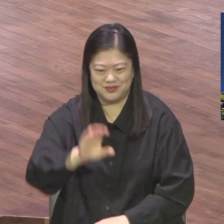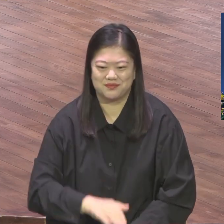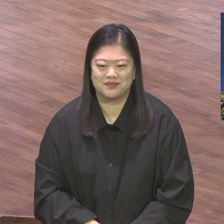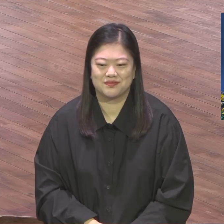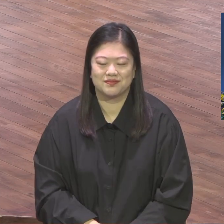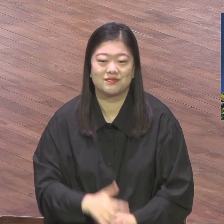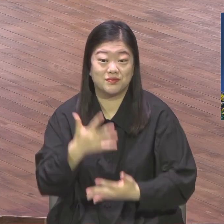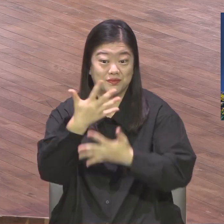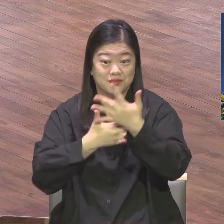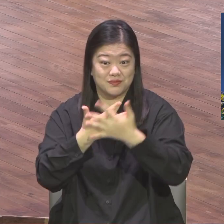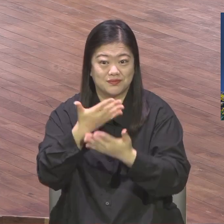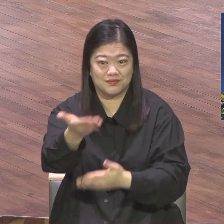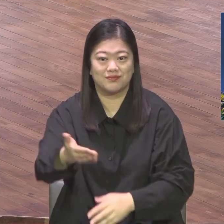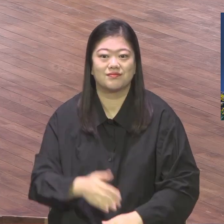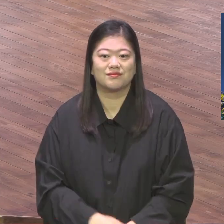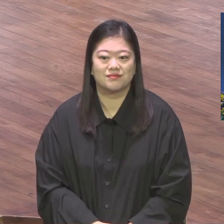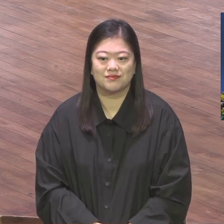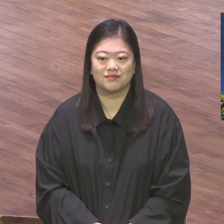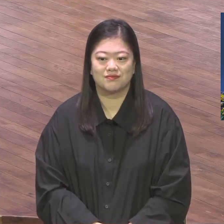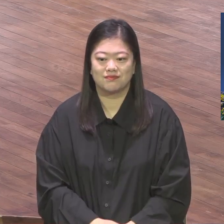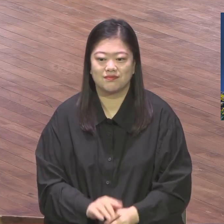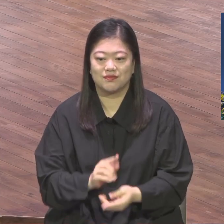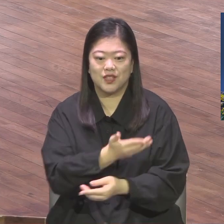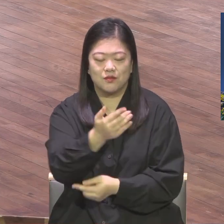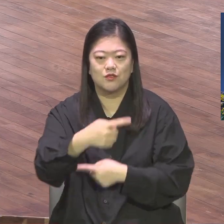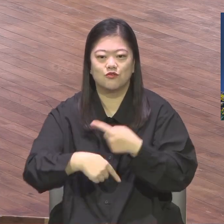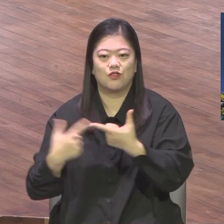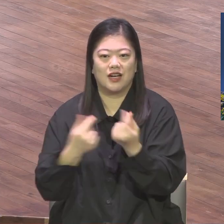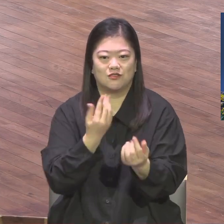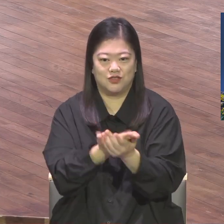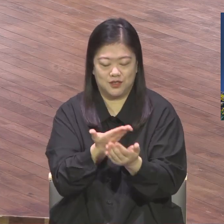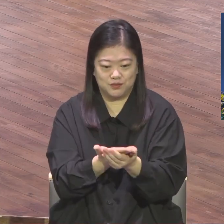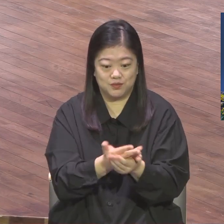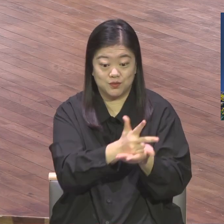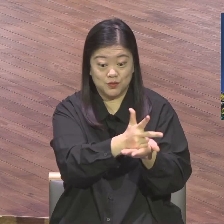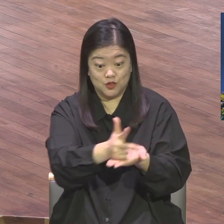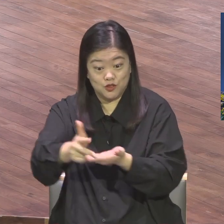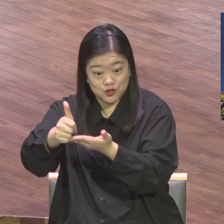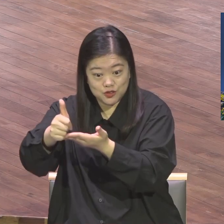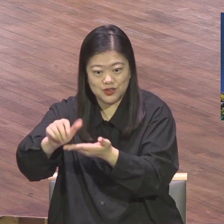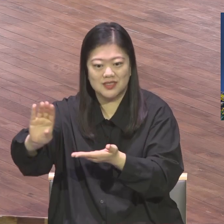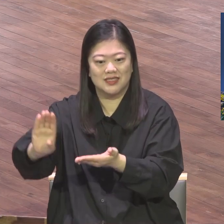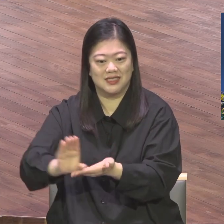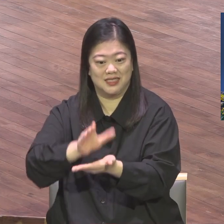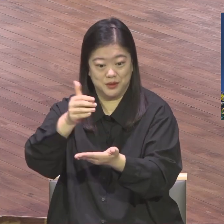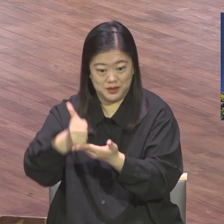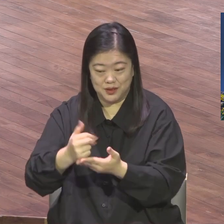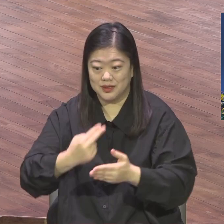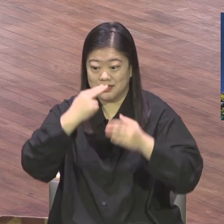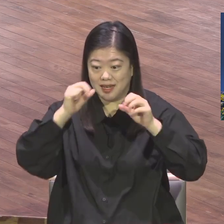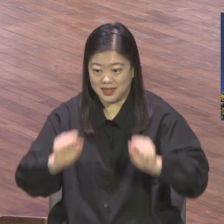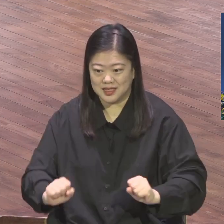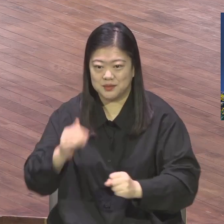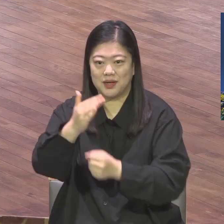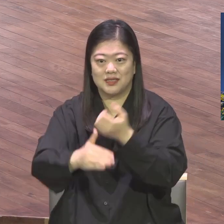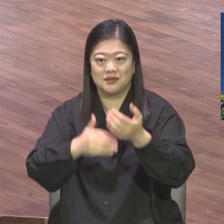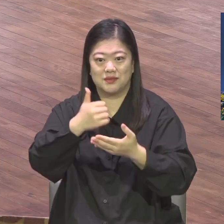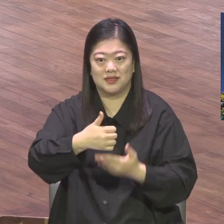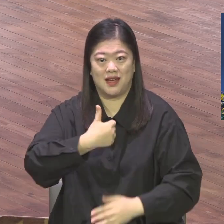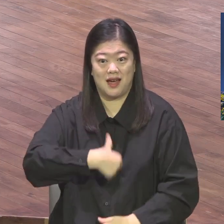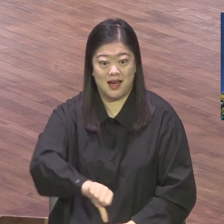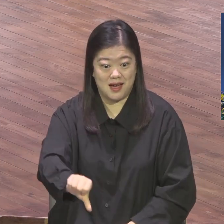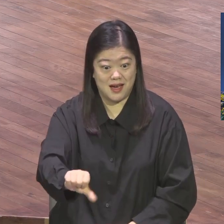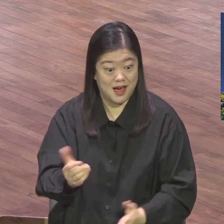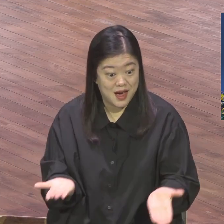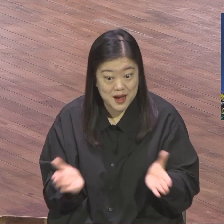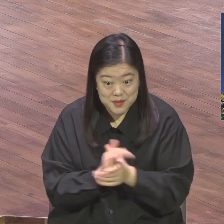듣겠습니다. 우리 다 같이 신앙 고백하겠습니다. 주는 그리스도시요 살아계신 하나님의